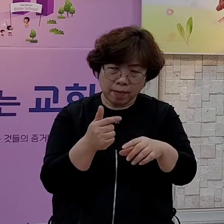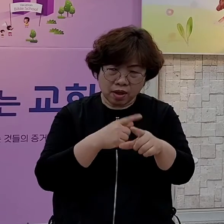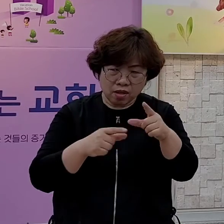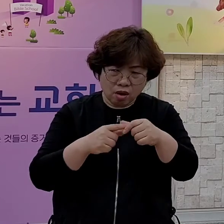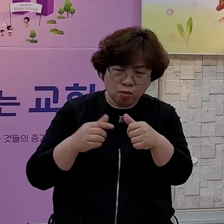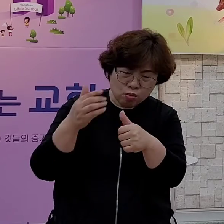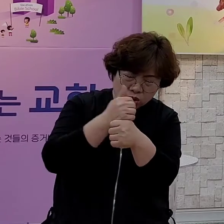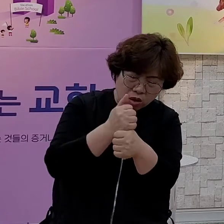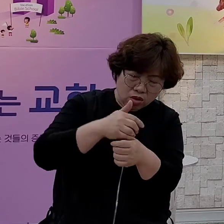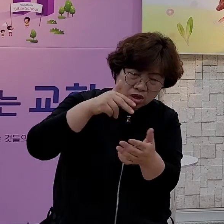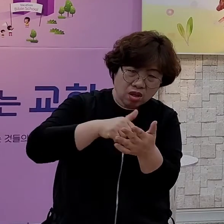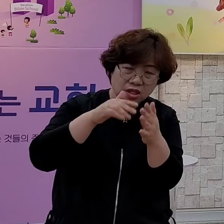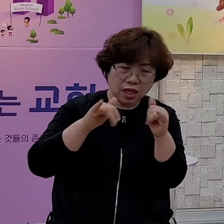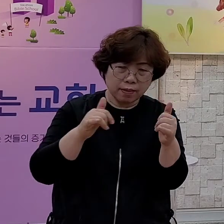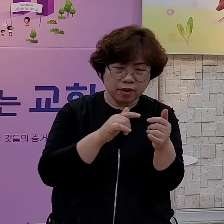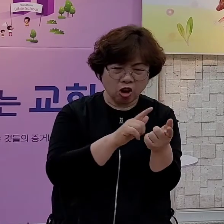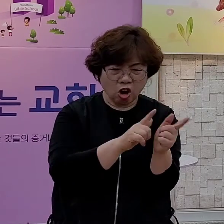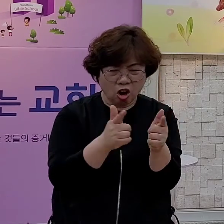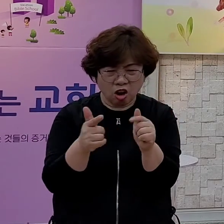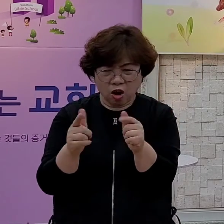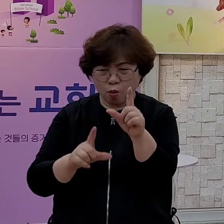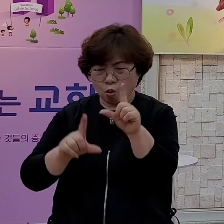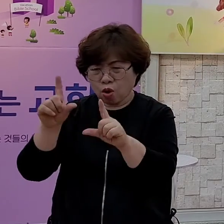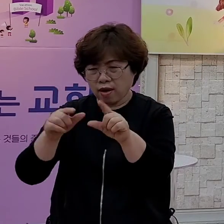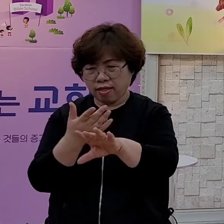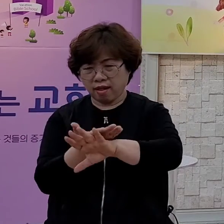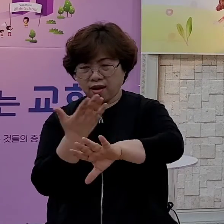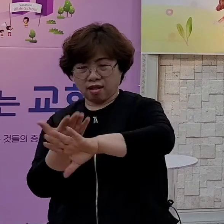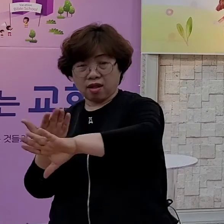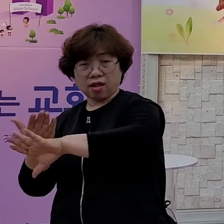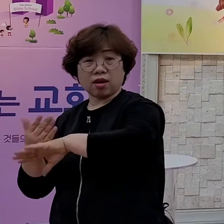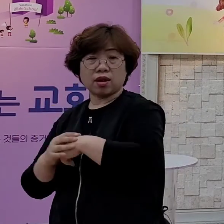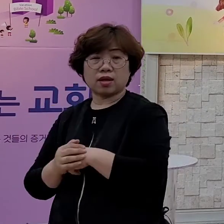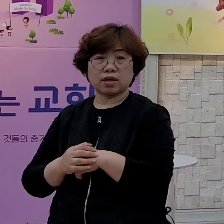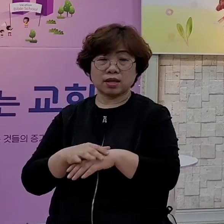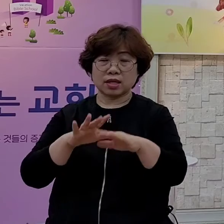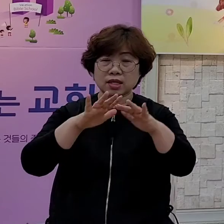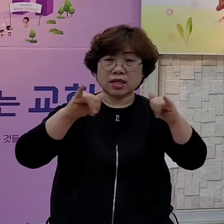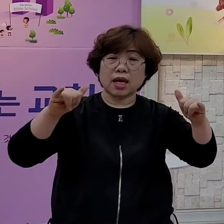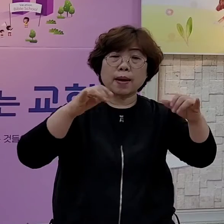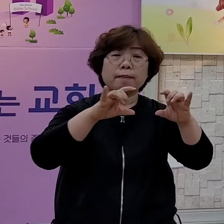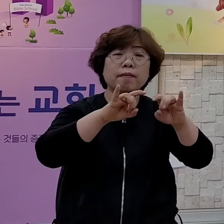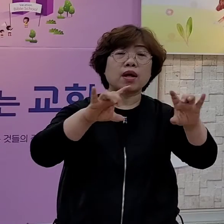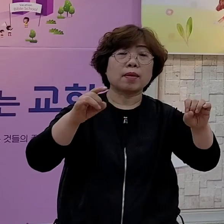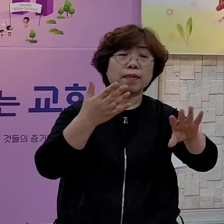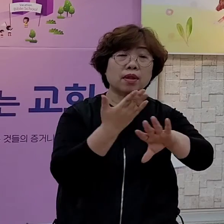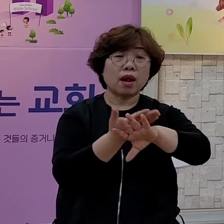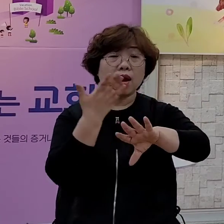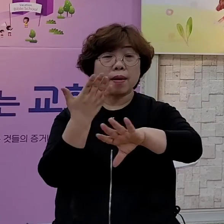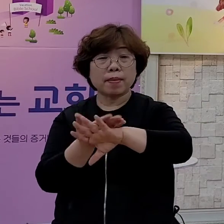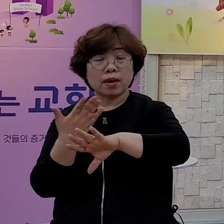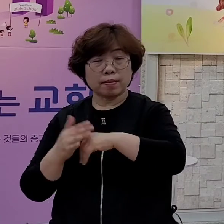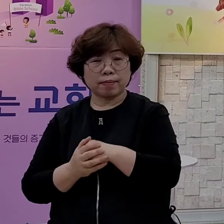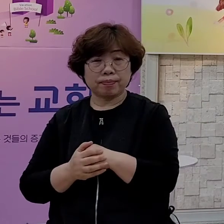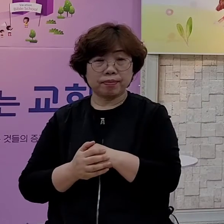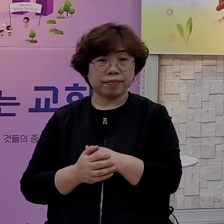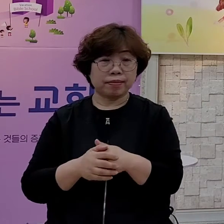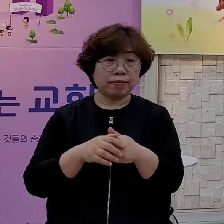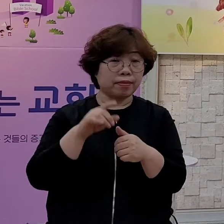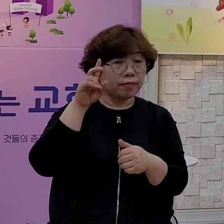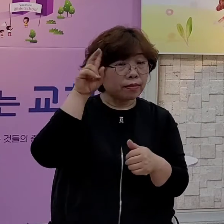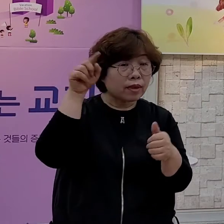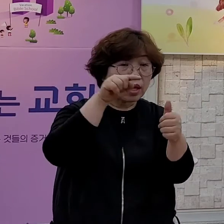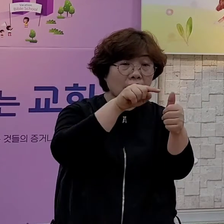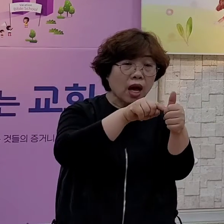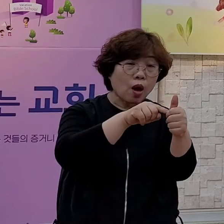여러 모양이에요. 중요한 것은 뭐냐? 오늘 다윗의 고백처럼 오늘 이 야고보가 우리에게 가르쳐 준